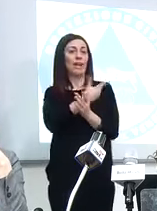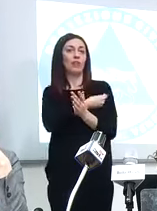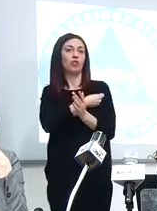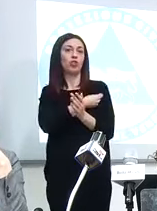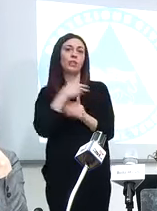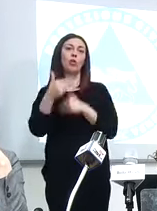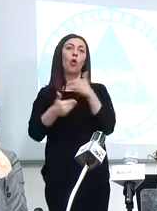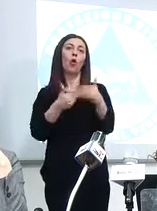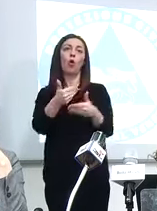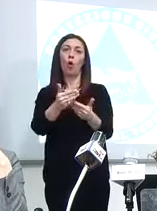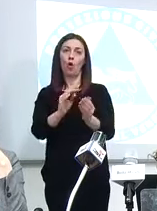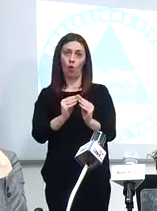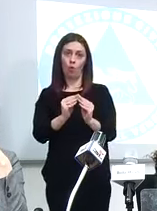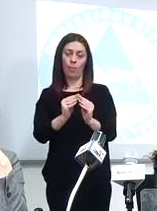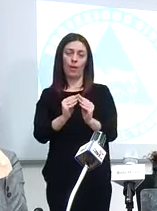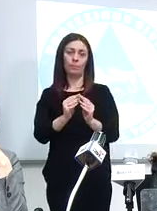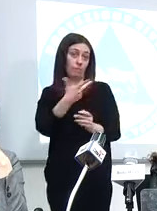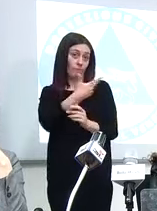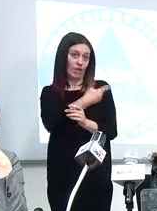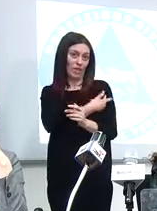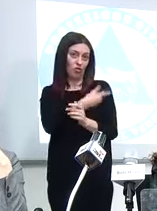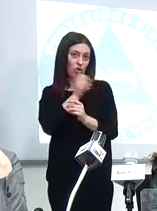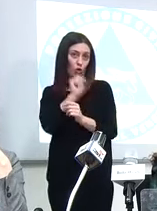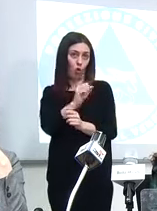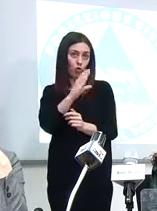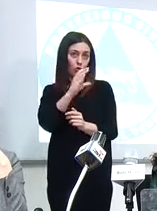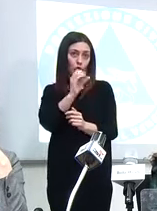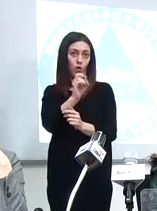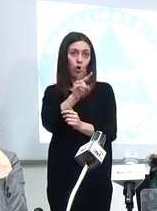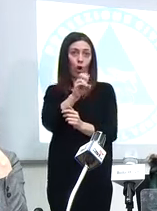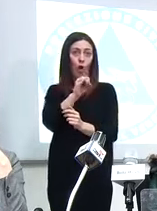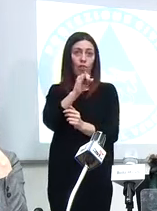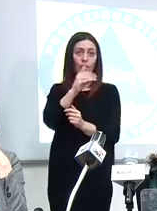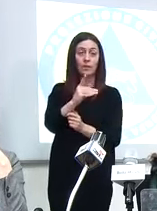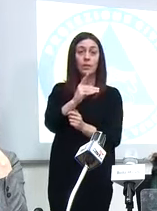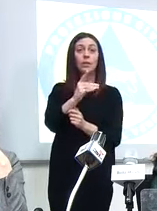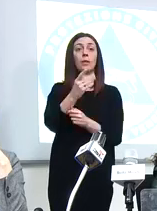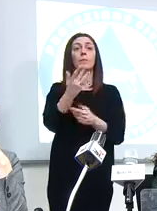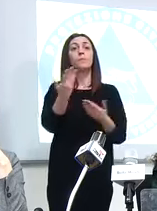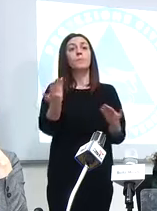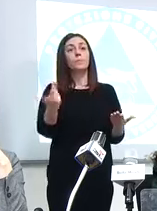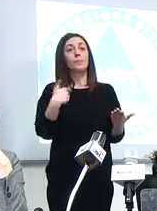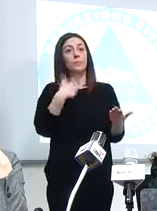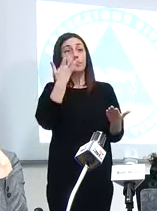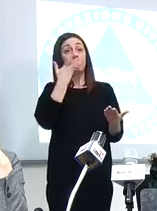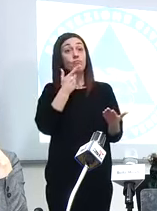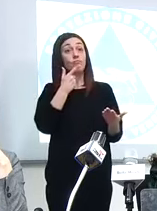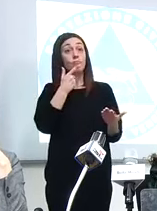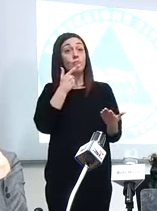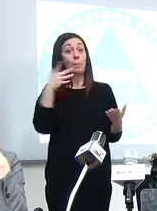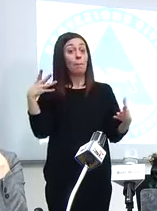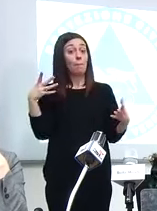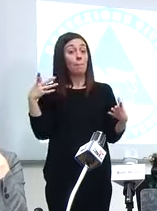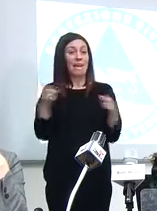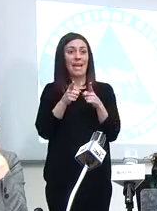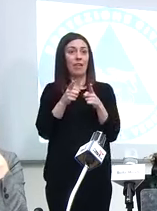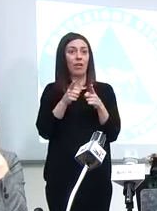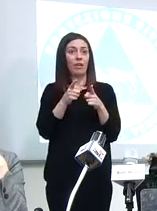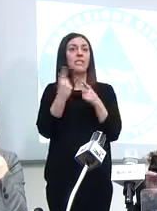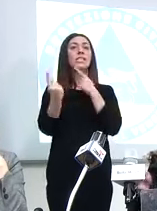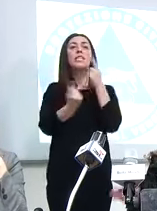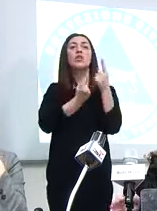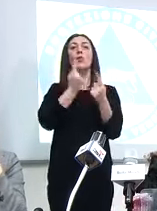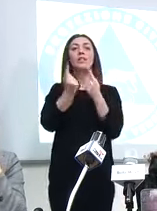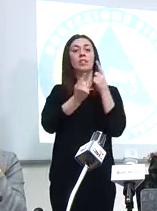vaccinale contro il Covid. Allora, gli ultimi, volevo fare brevemente il punto della situazione e quello